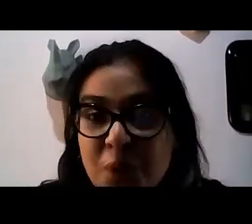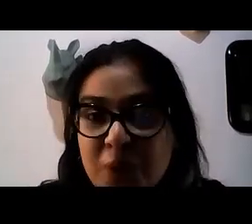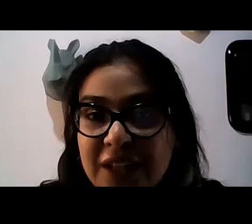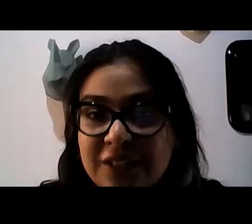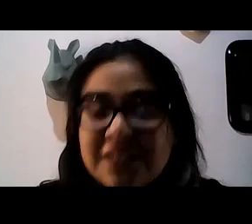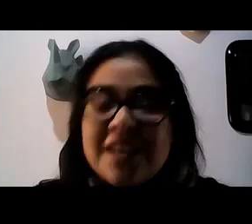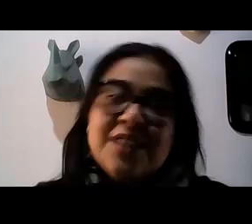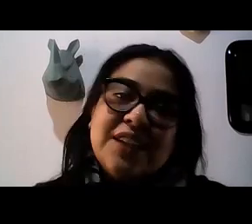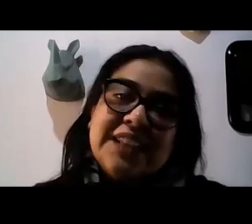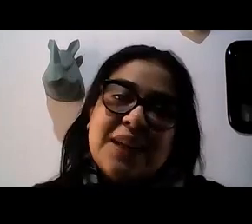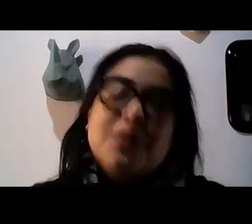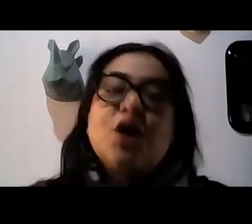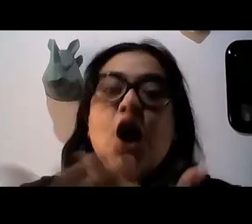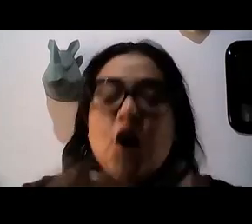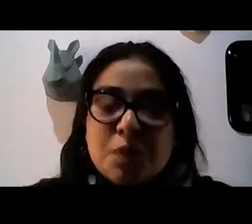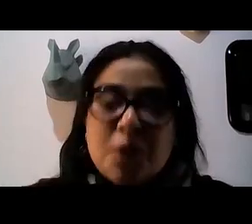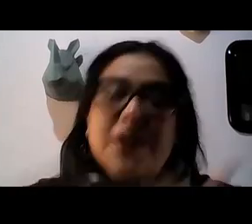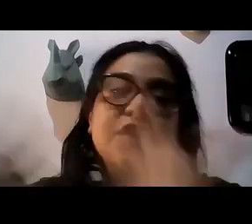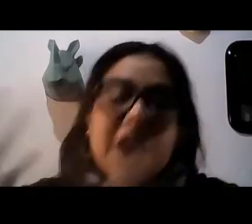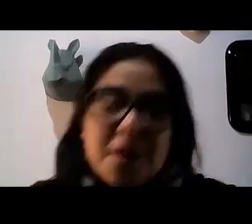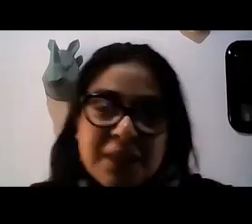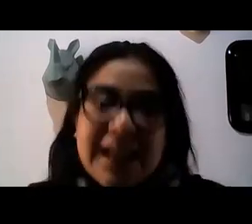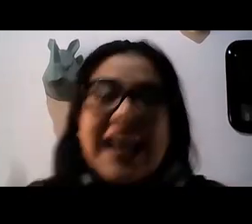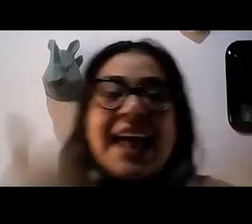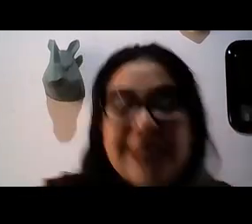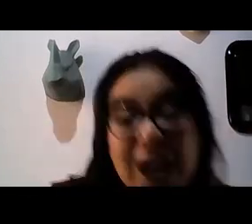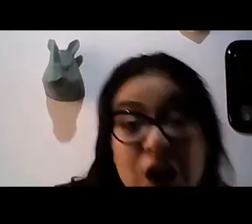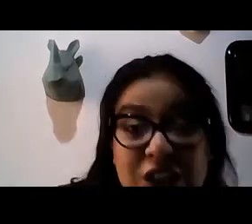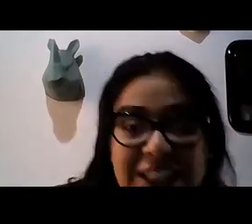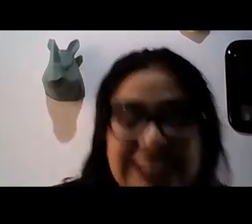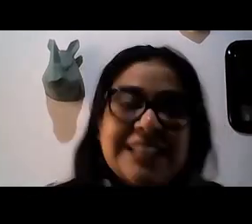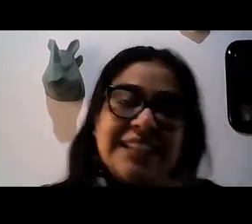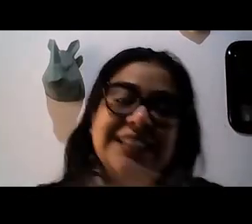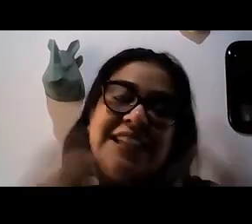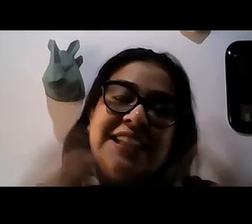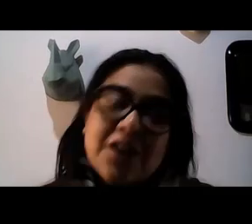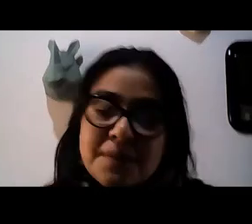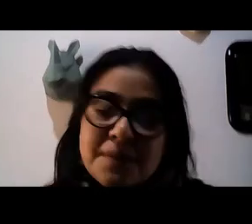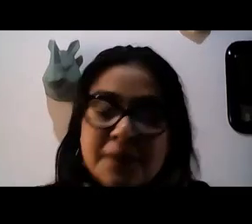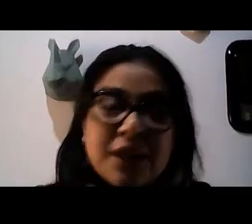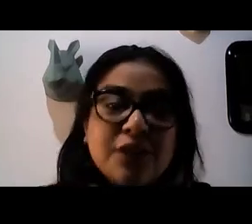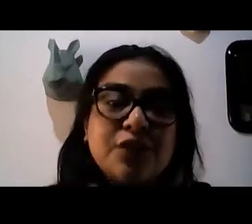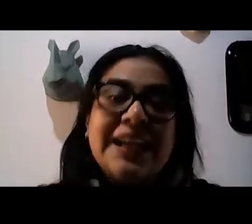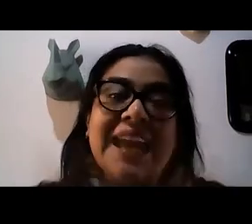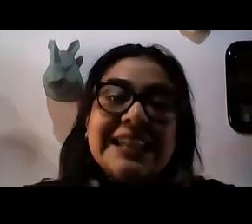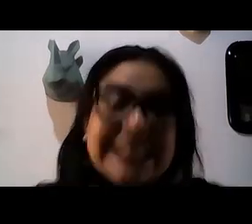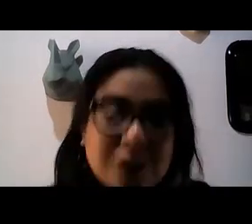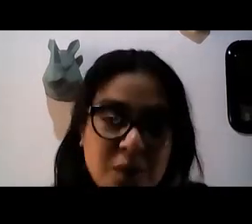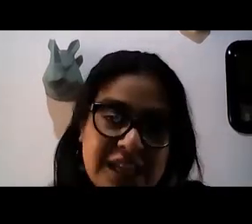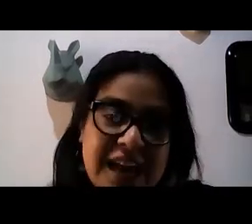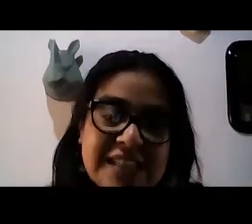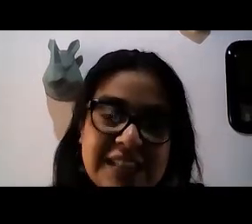los públicos, sino que tenemos los públicos, la comunidad académica, los artistas, y todos empezamos a construir